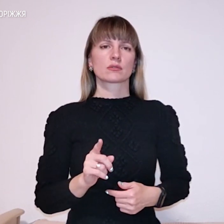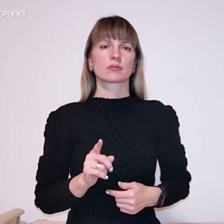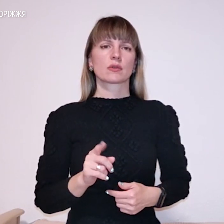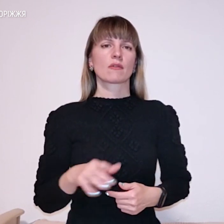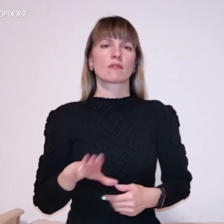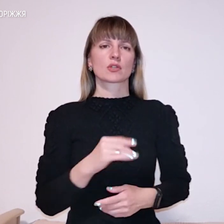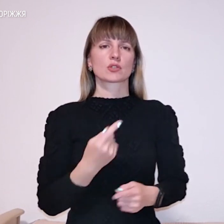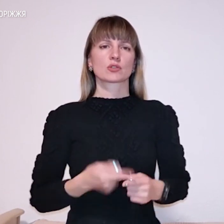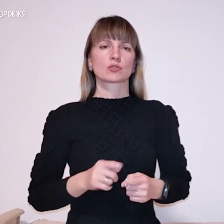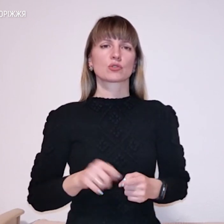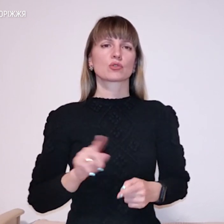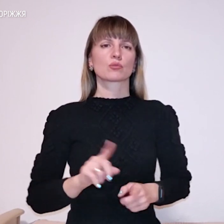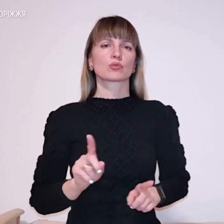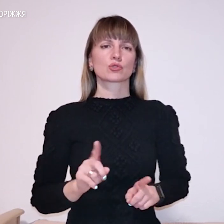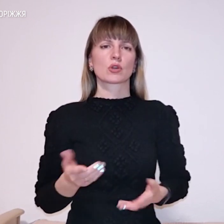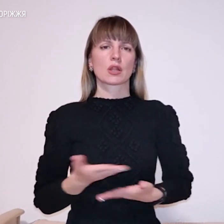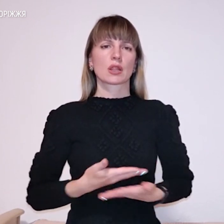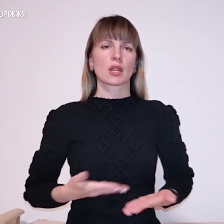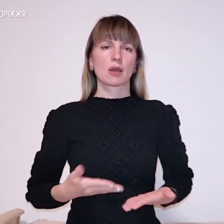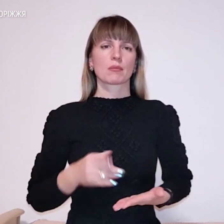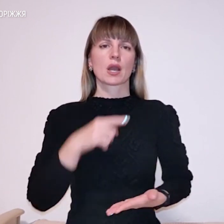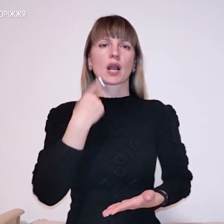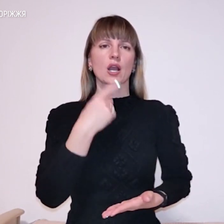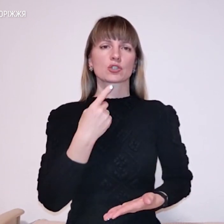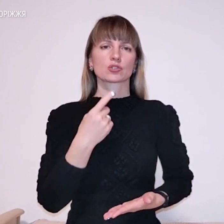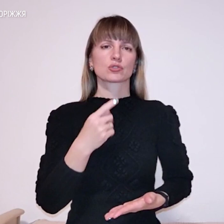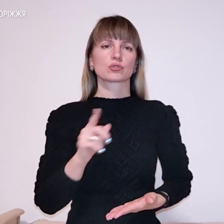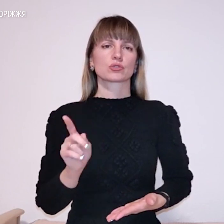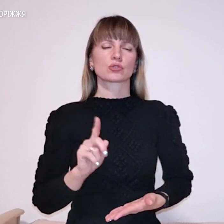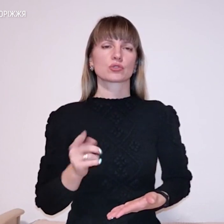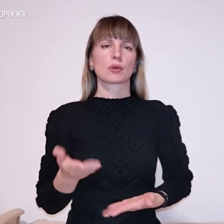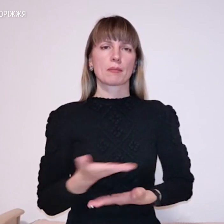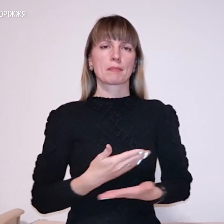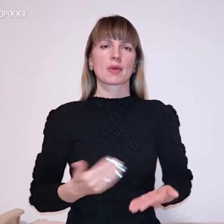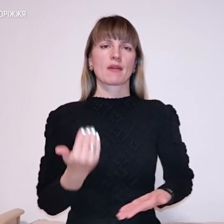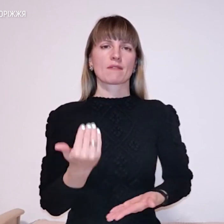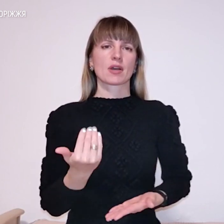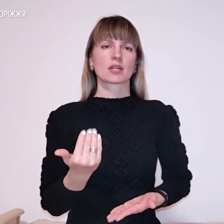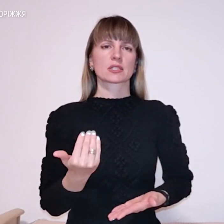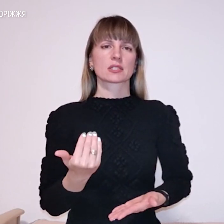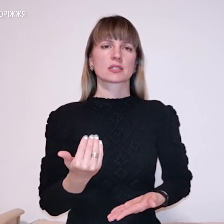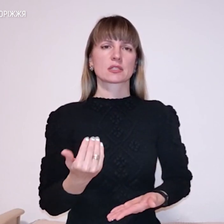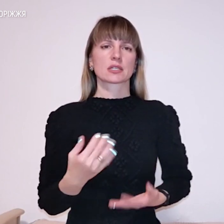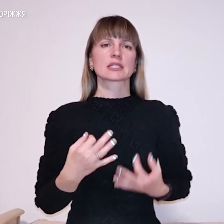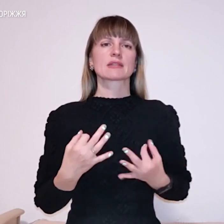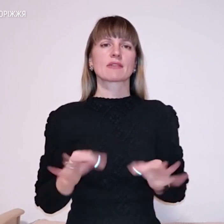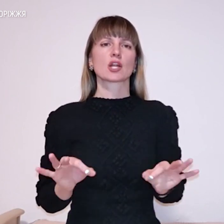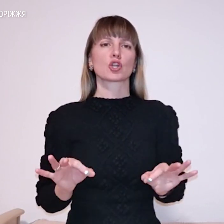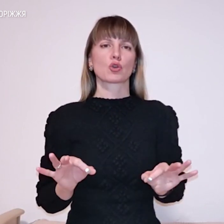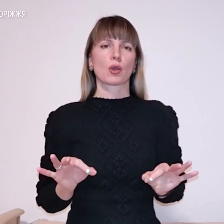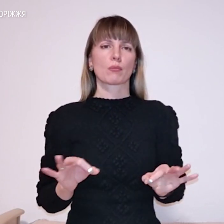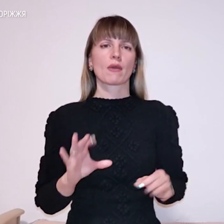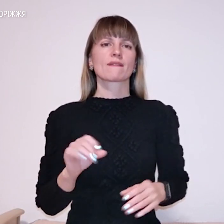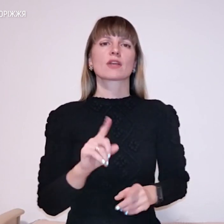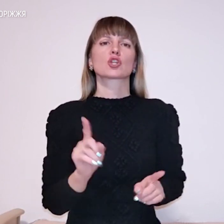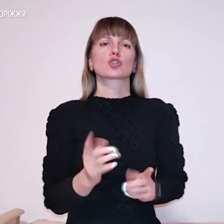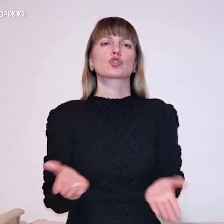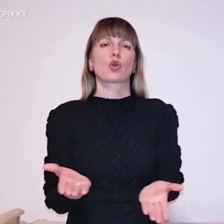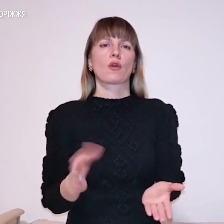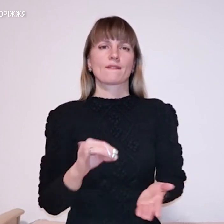всього-цього, тому що нам кажуть, що ми вас звільнюємо. Від чого? Від хати?